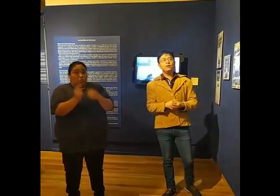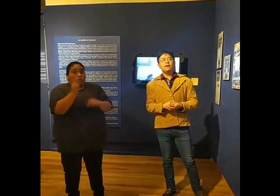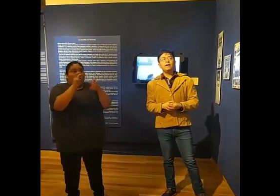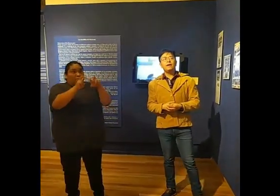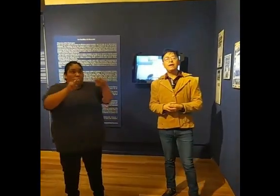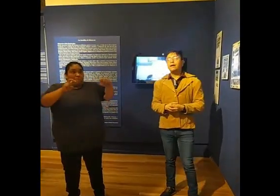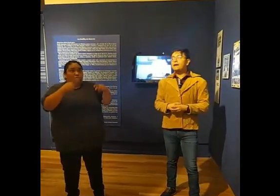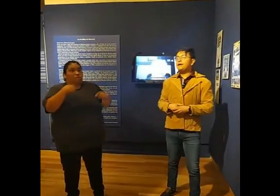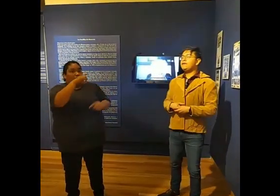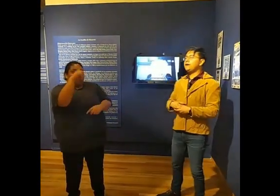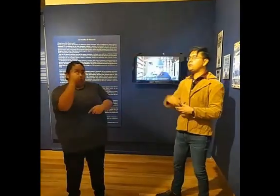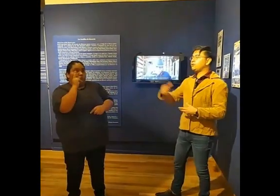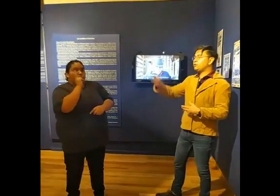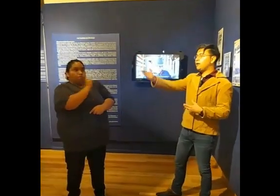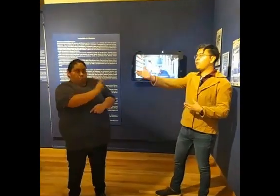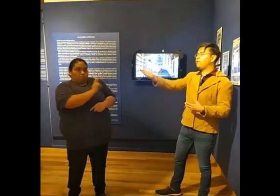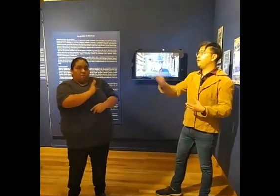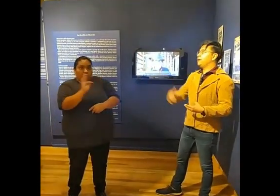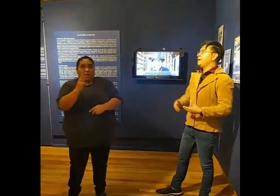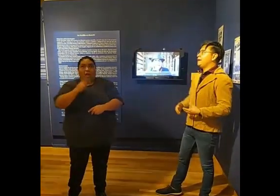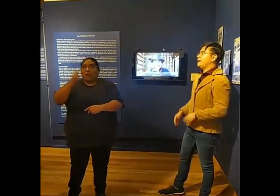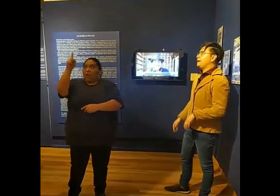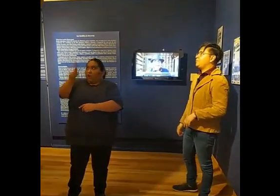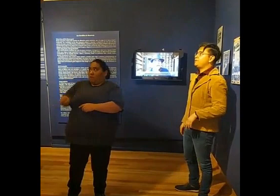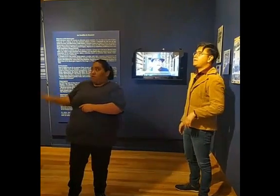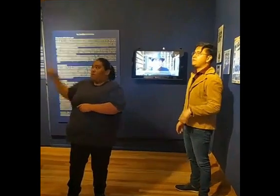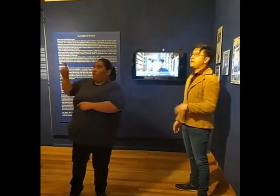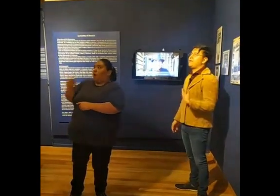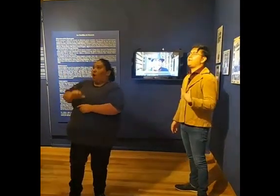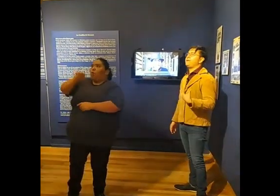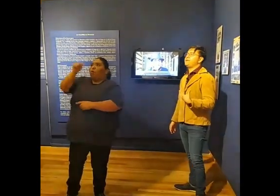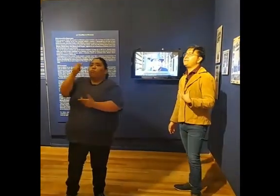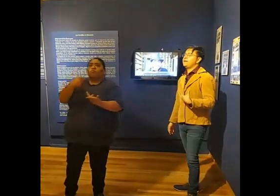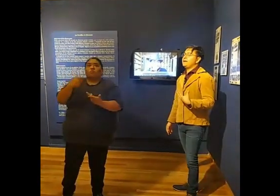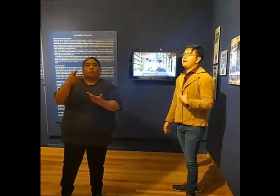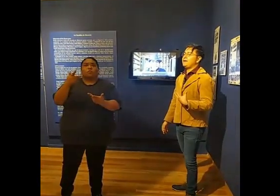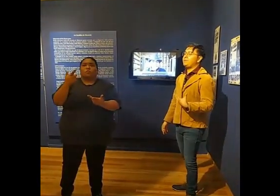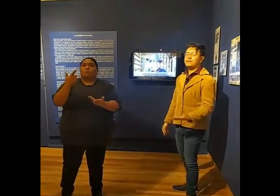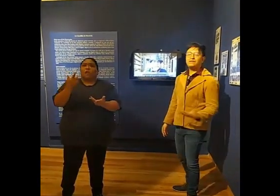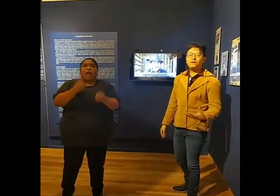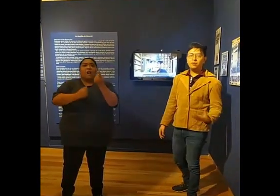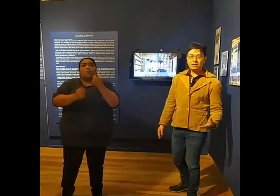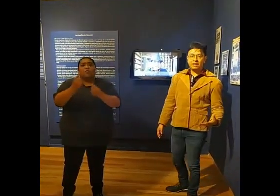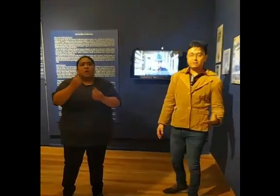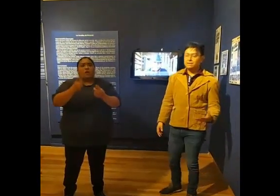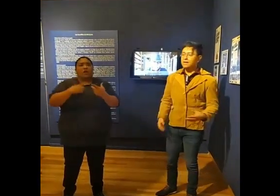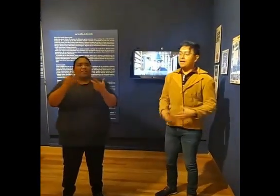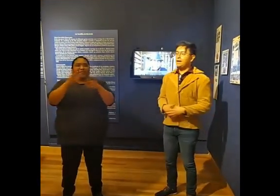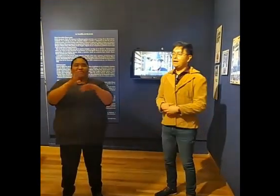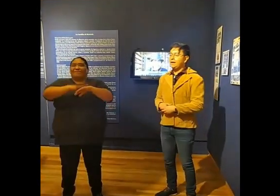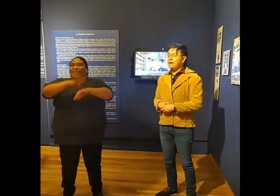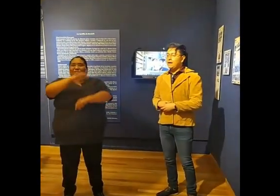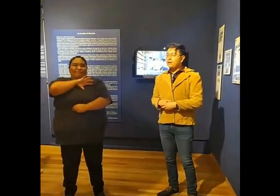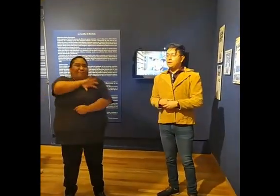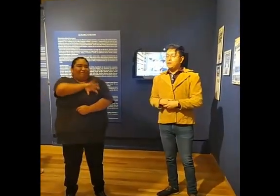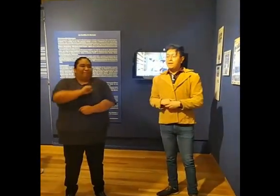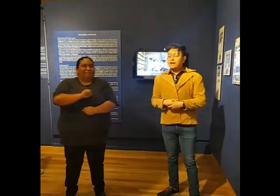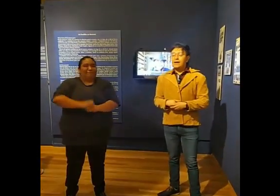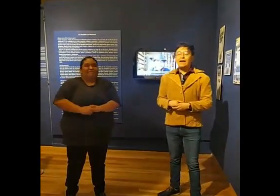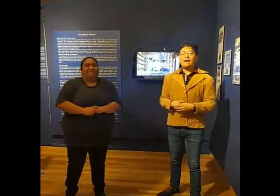jurado. eh, y de ese otro lado, pues es una de mis partes favoritas. Eh,